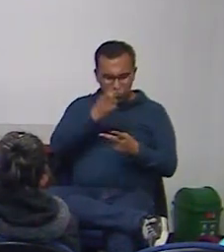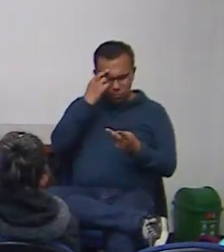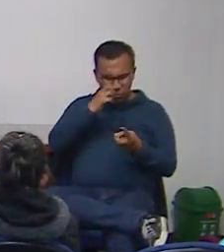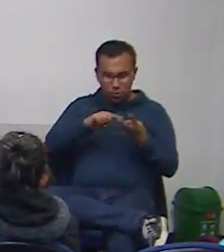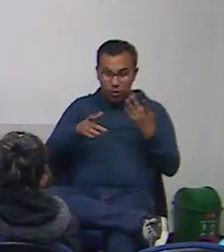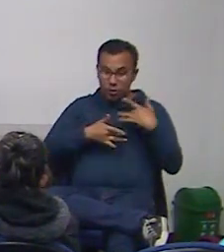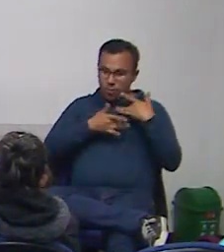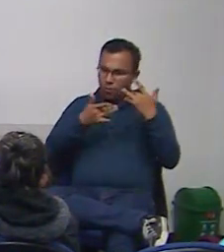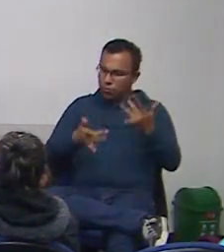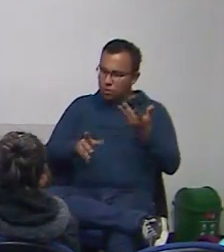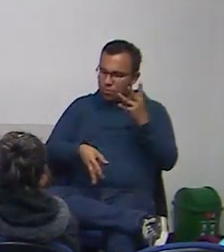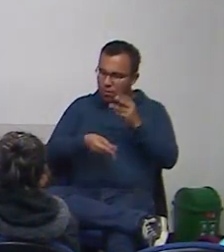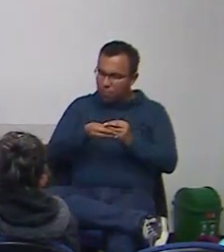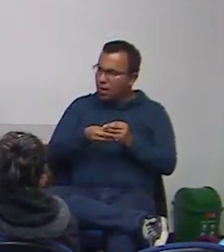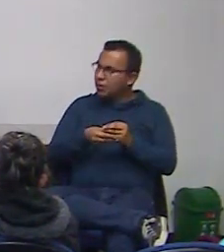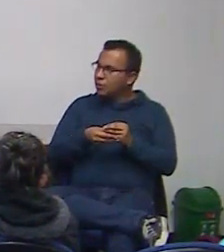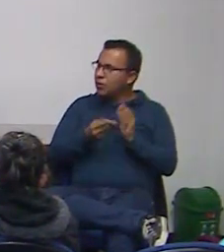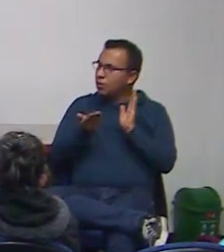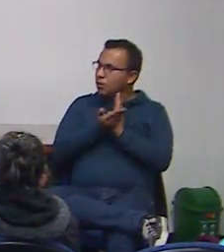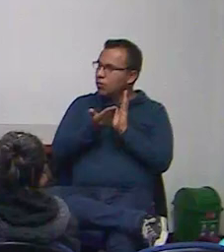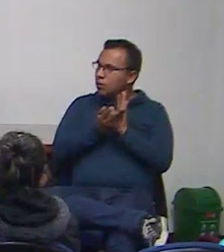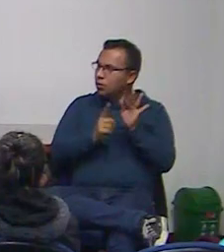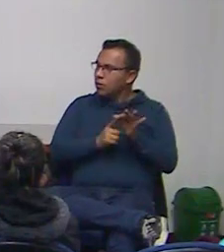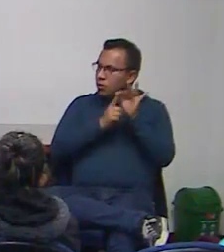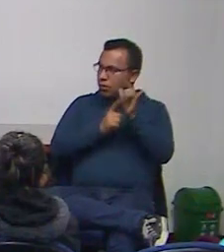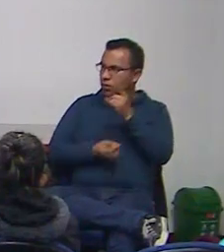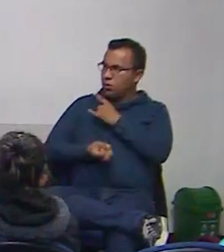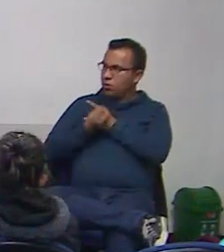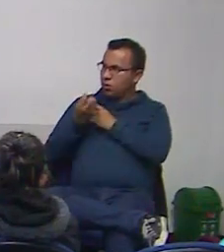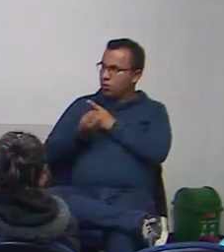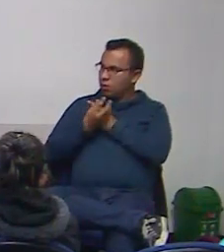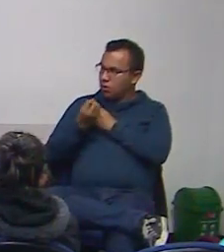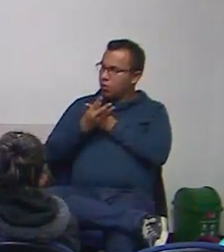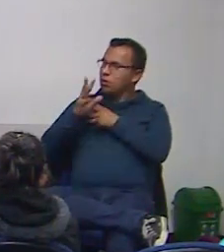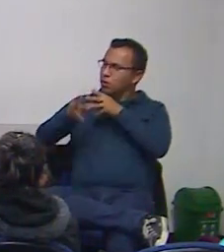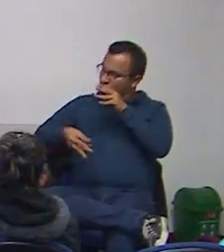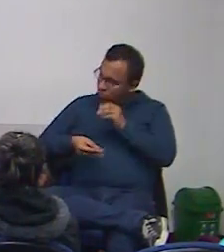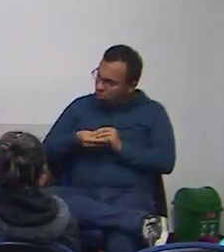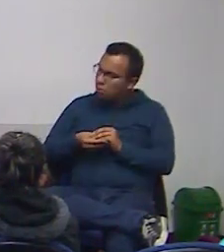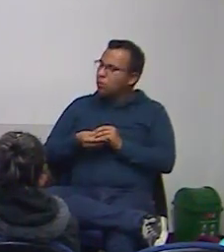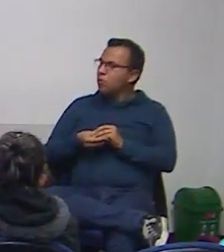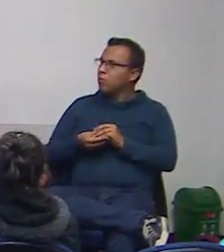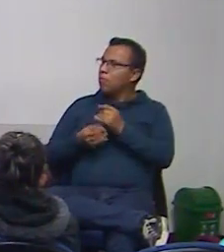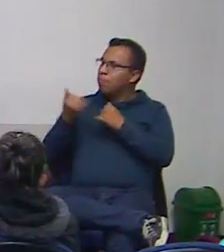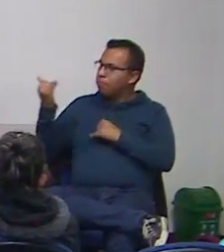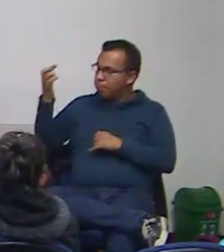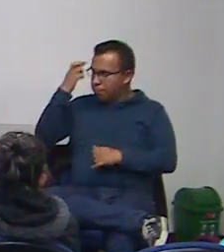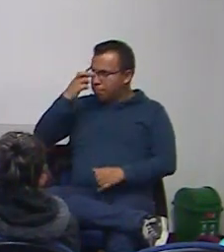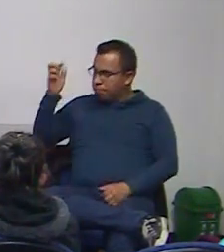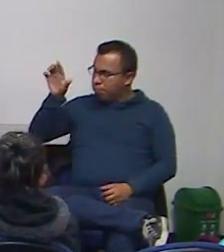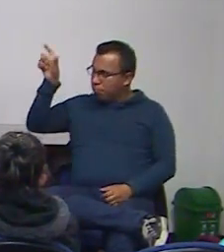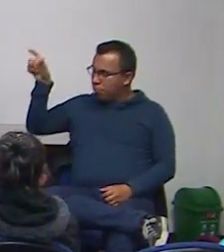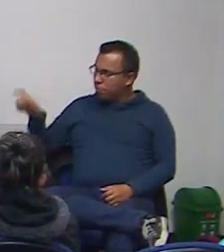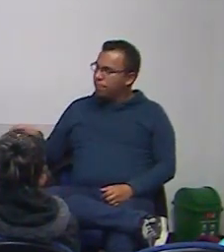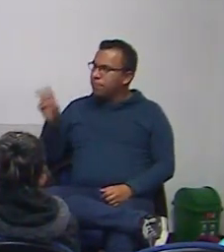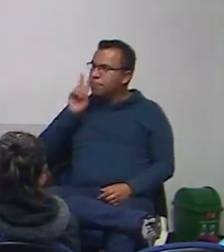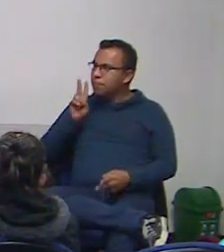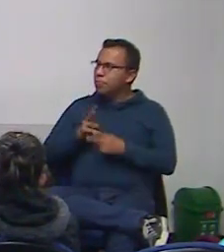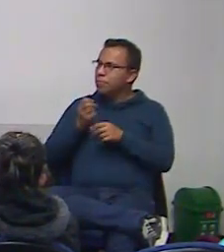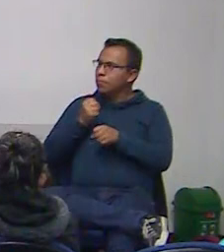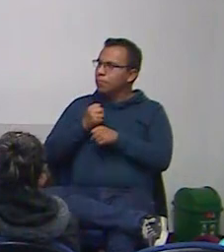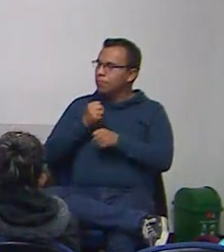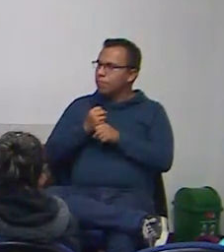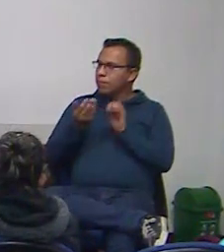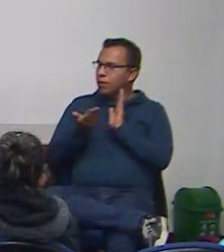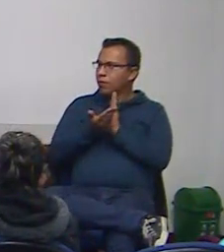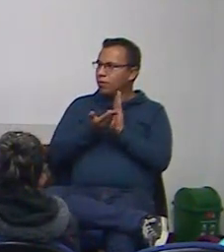voluntarios y nos dices que tienes una educadora espal de la Universidad Pedagógica y adicionalmente sé que en tu vida profesional has tenido la oportunidad de trabajar